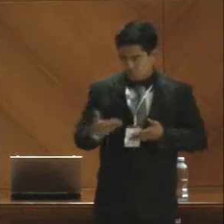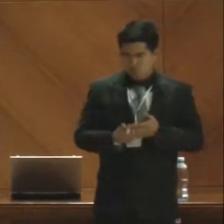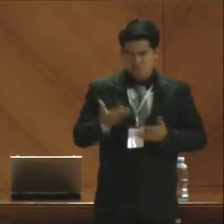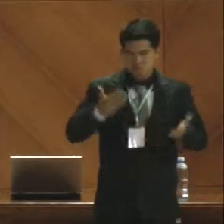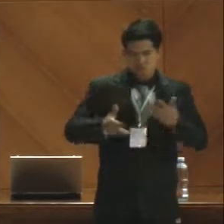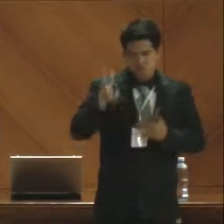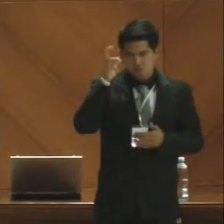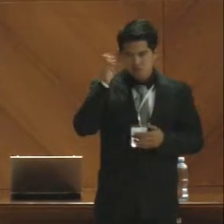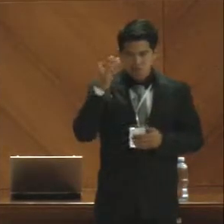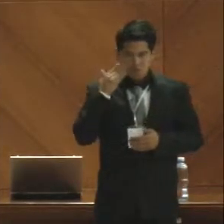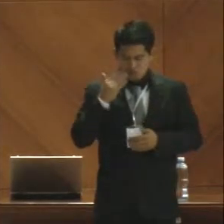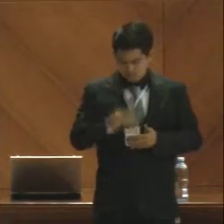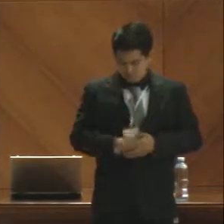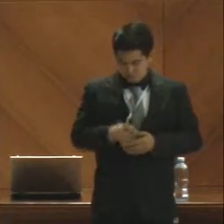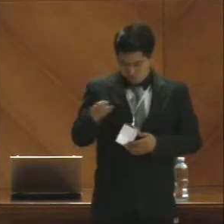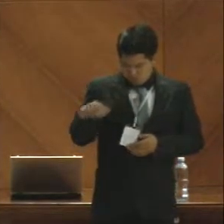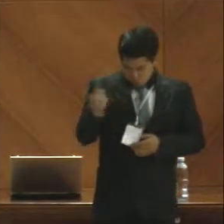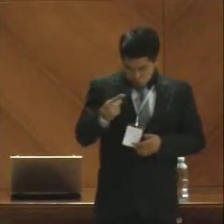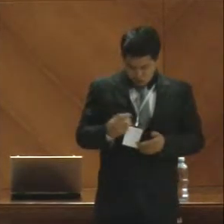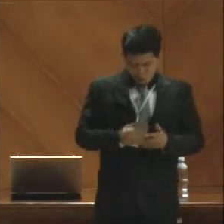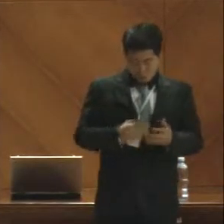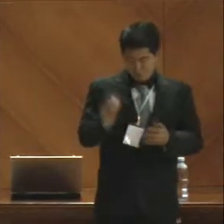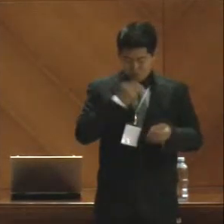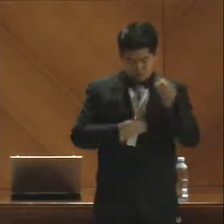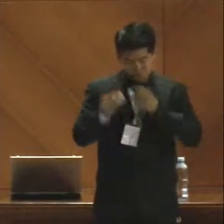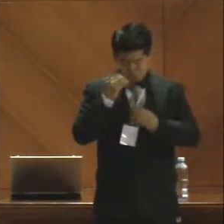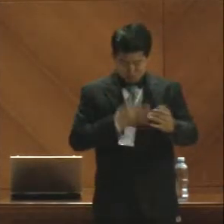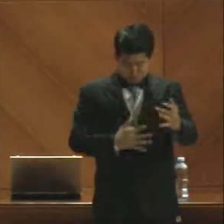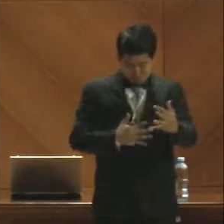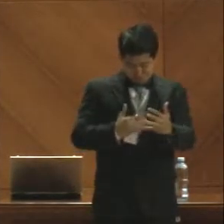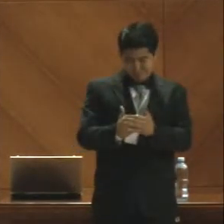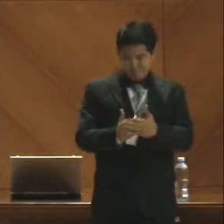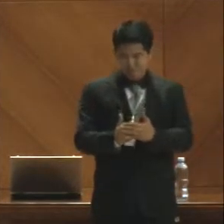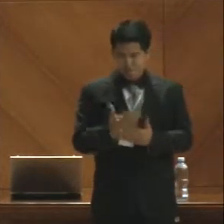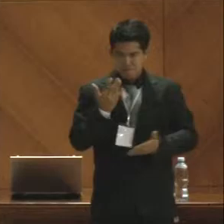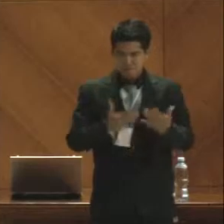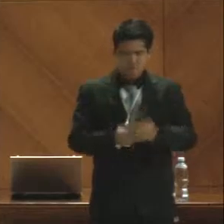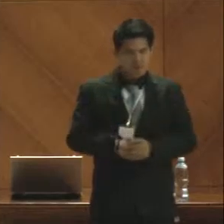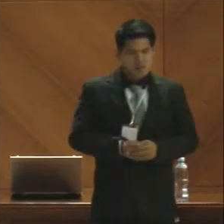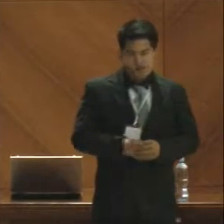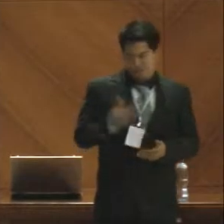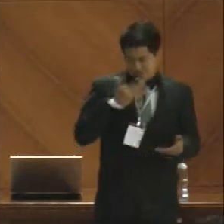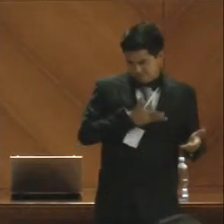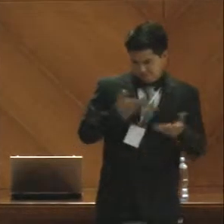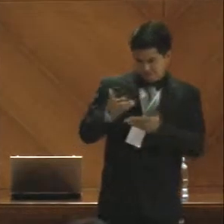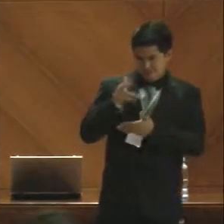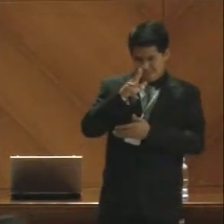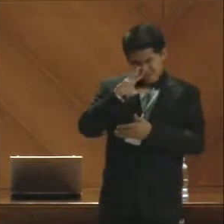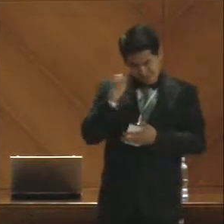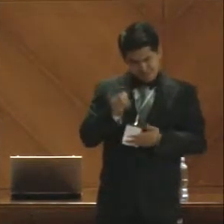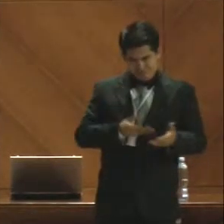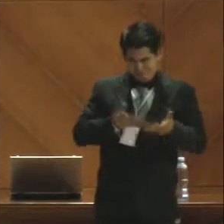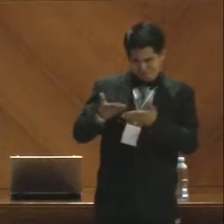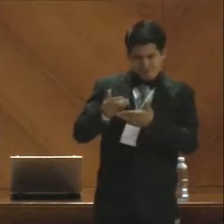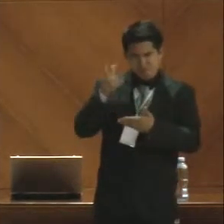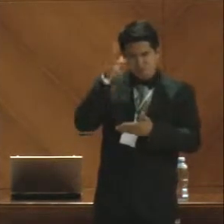querer que el hijo se coma solito las 30 galletas, ¿no es cierto? ¿Para qué creen ustedes que le va a dar las galletas, tantas galletas al